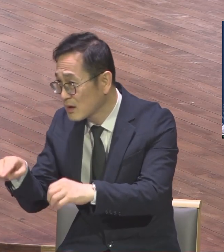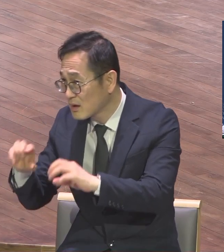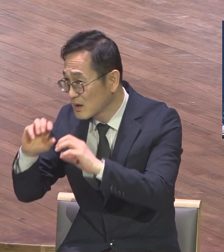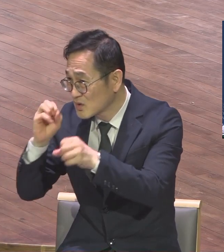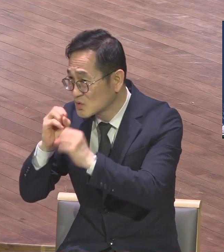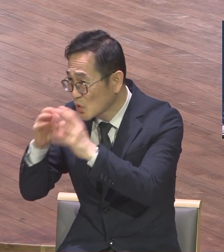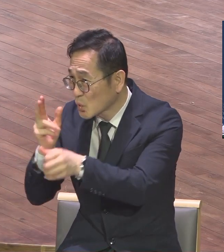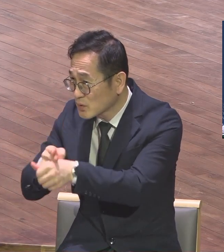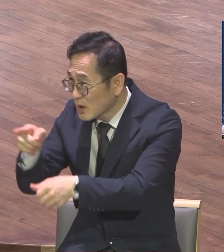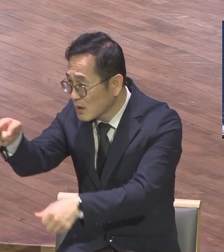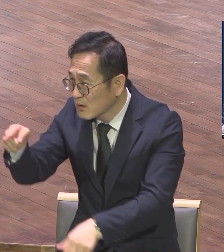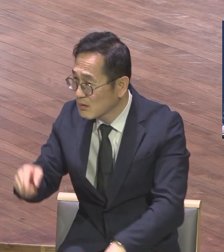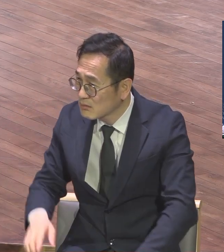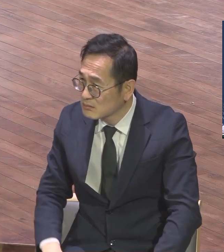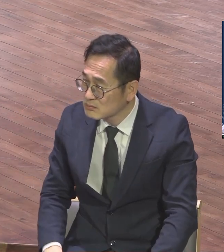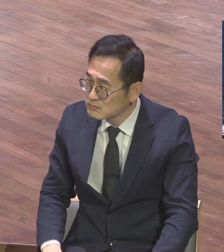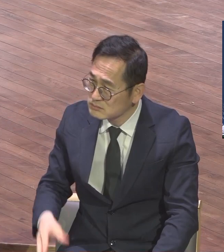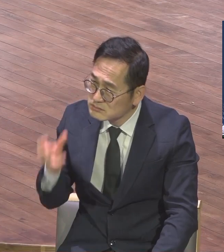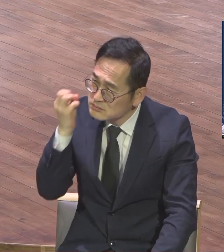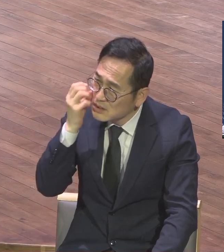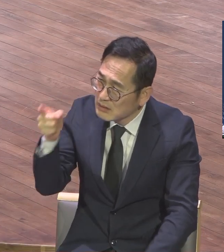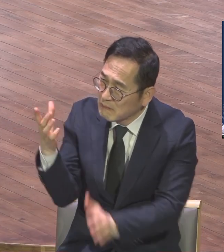선교사가 무슨 정신으로 그런 짓을 하지?